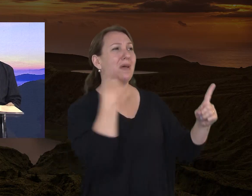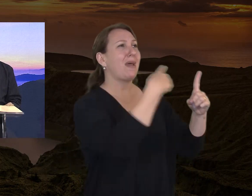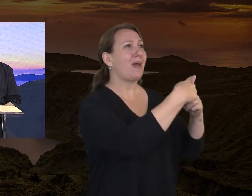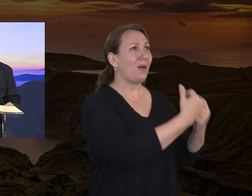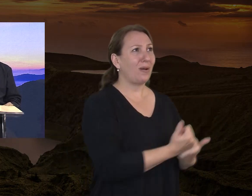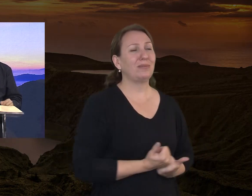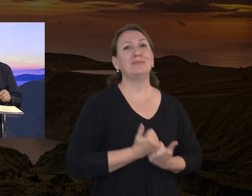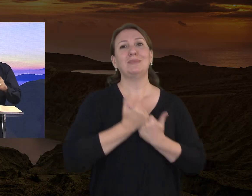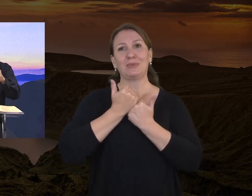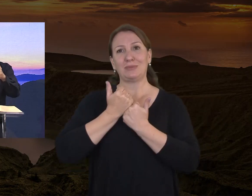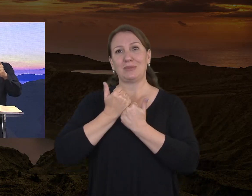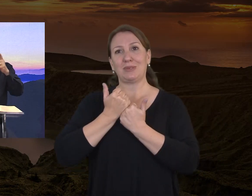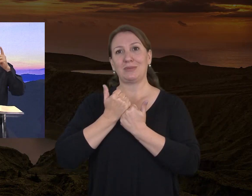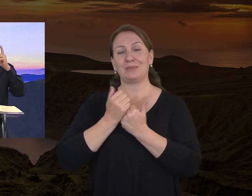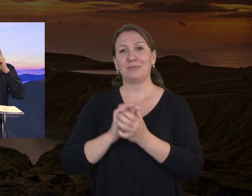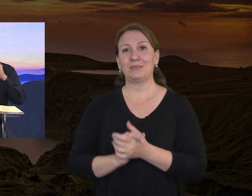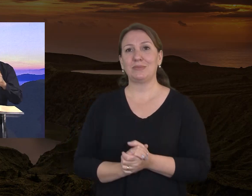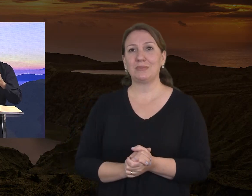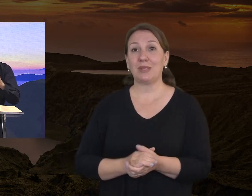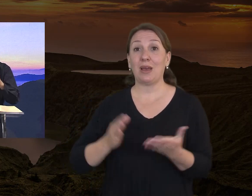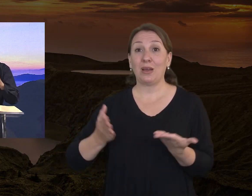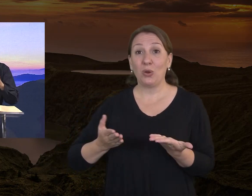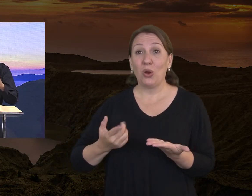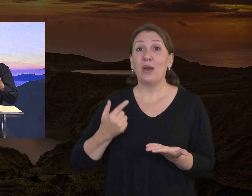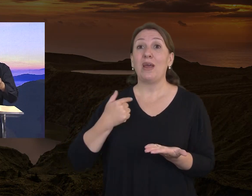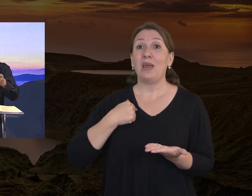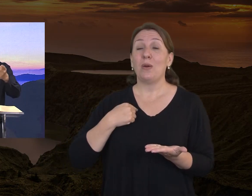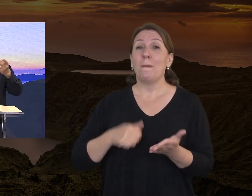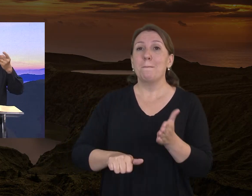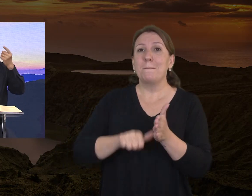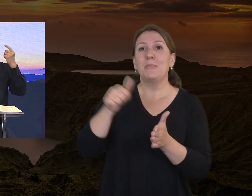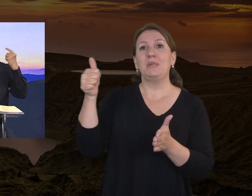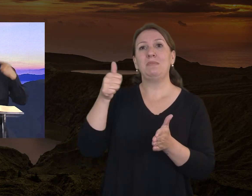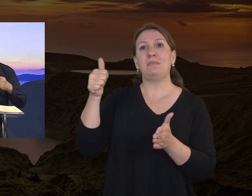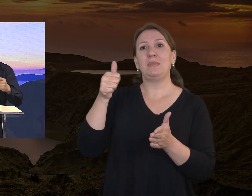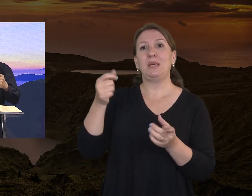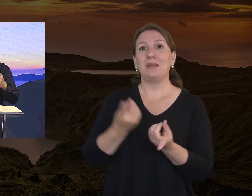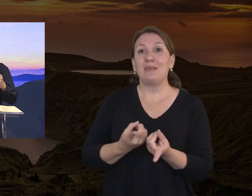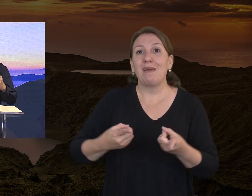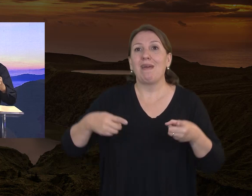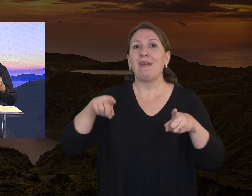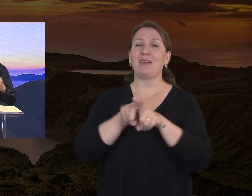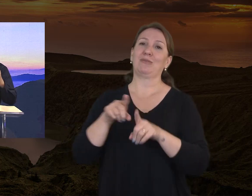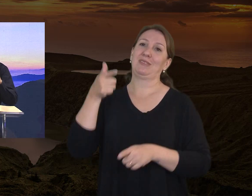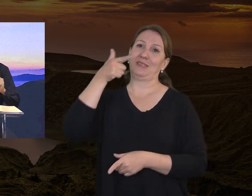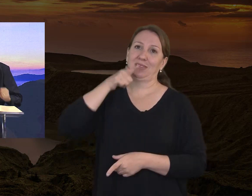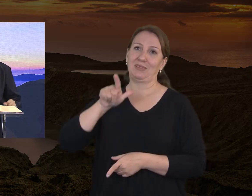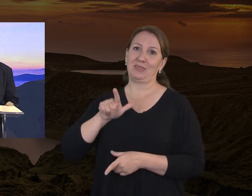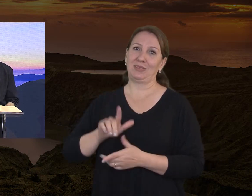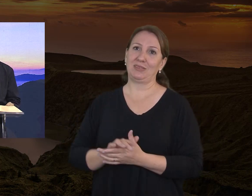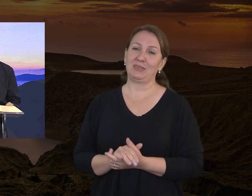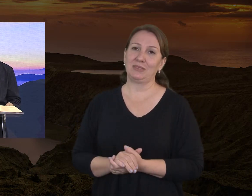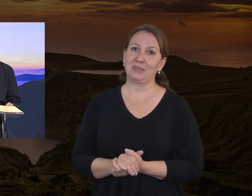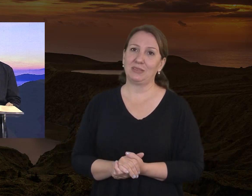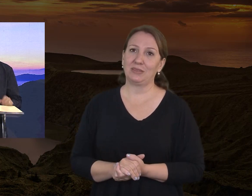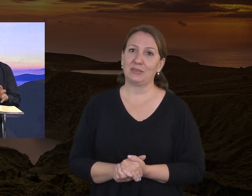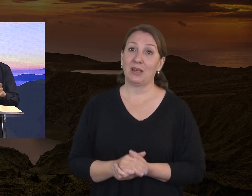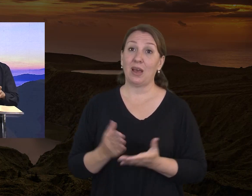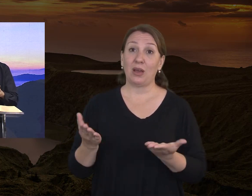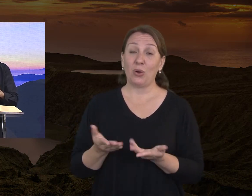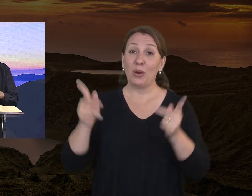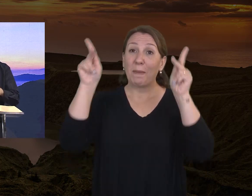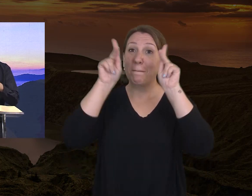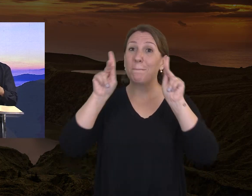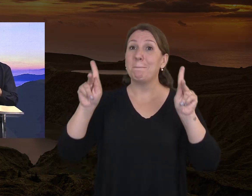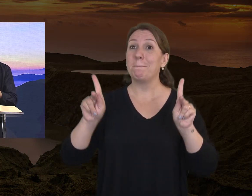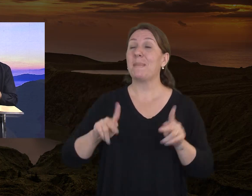cruz. Portanto, você recebeu essa primeira reconciliação, você passa a ter paz com Deus. Paz com Deus.